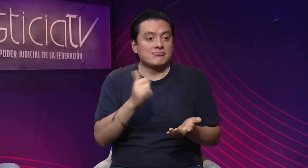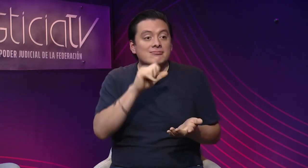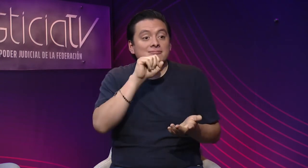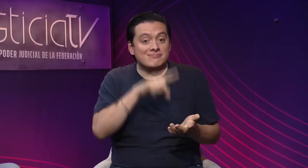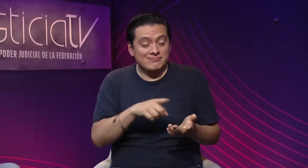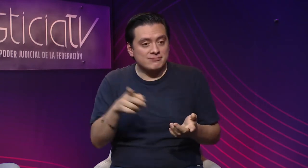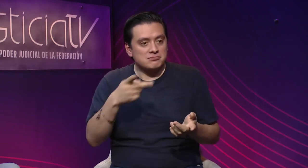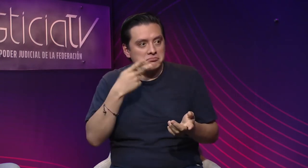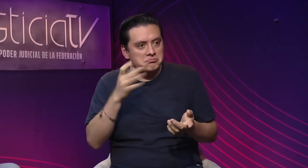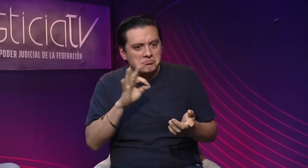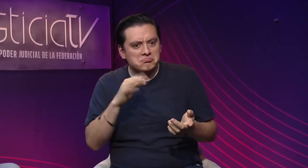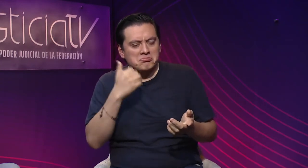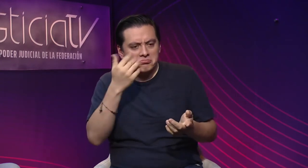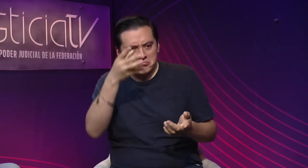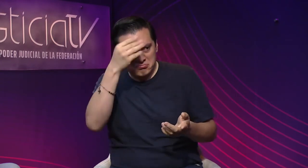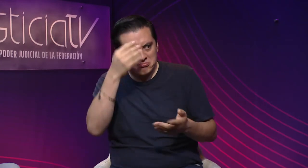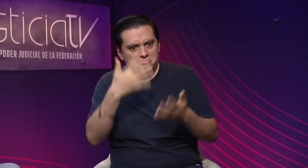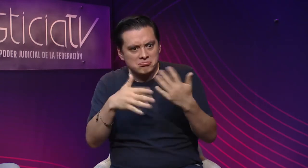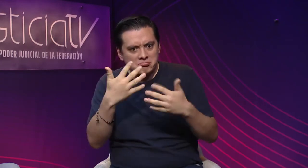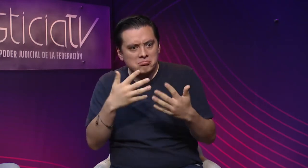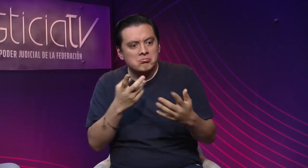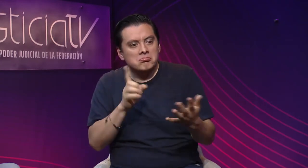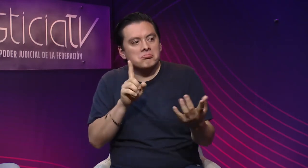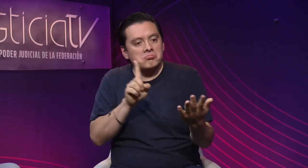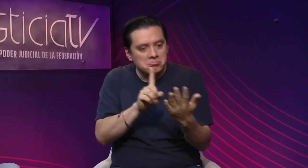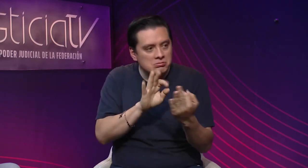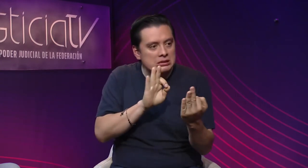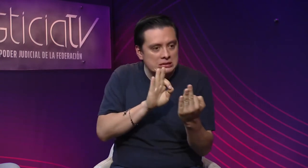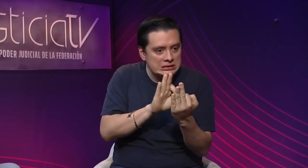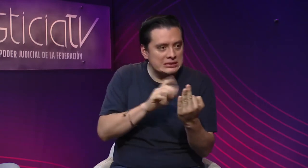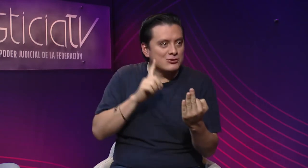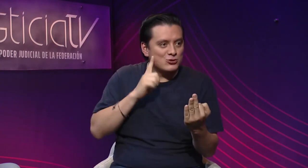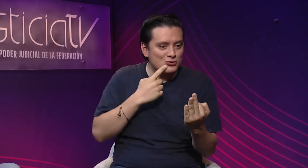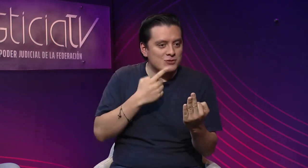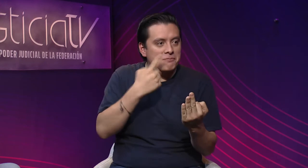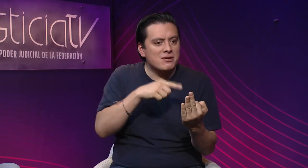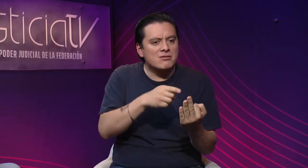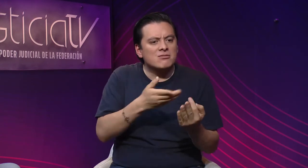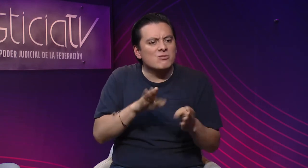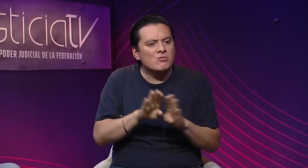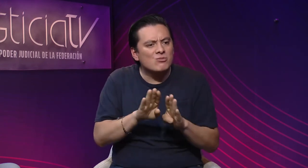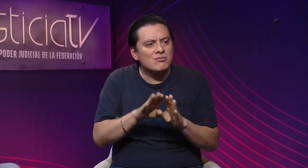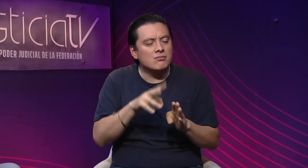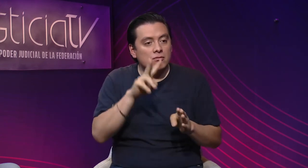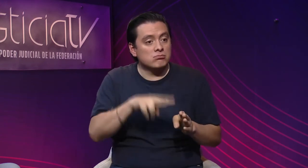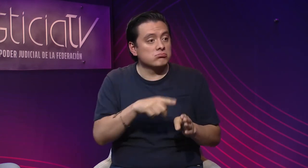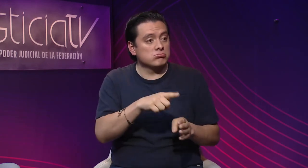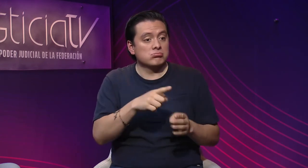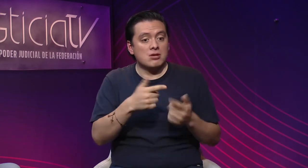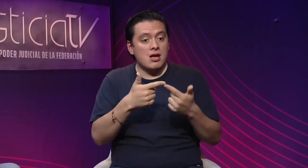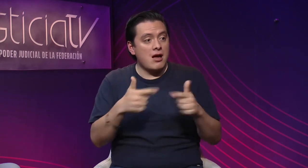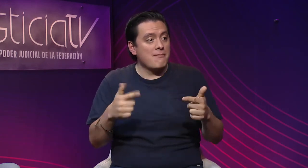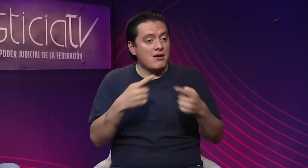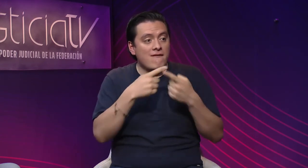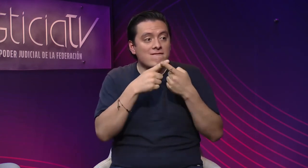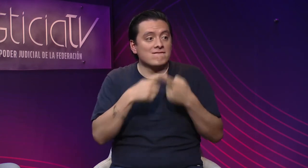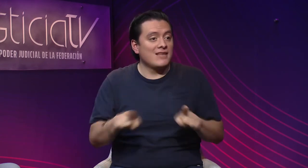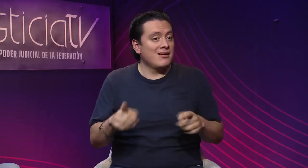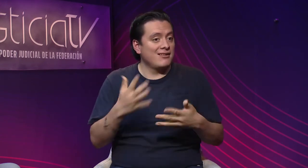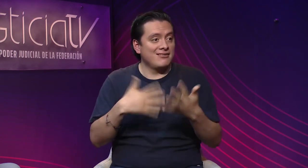más grande y tomarnos en cuenta. Tener siempre claro que si estos servicios son para las personas sordas,